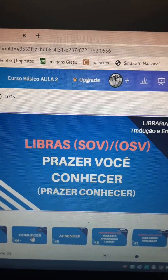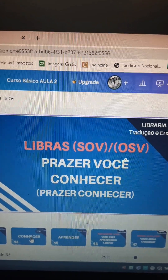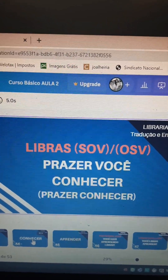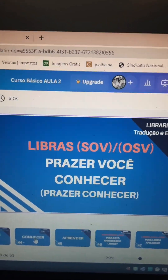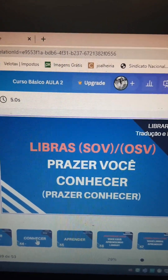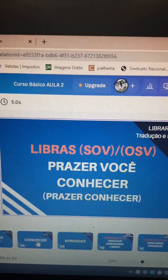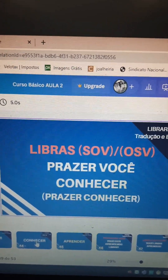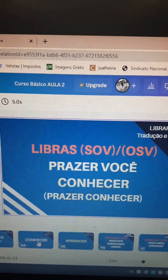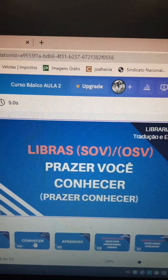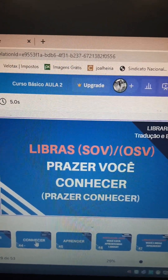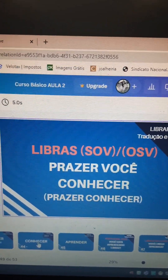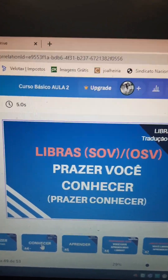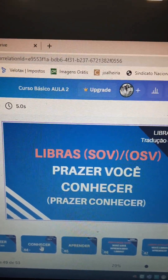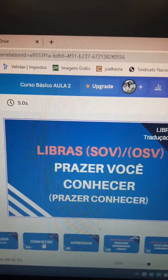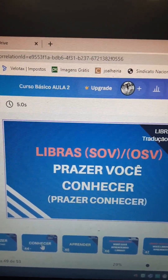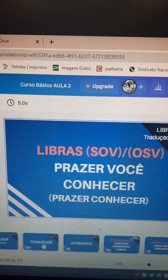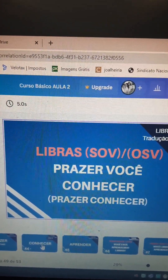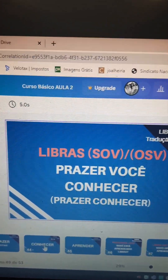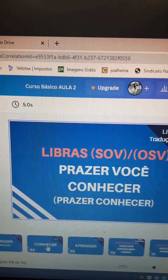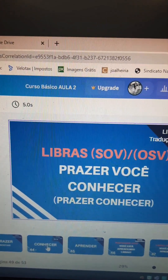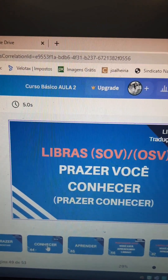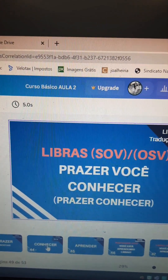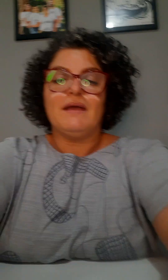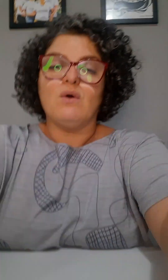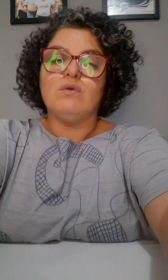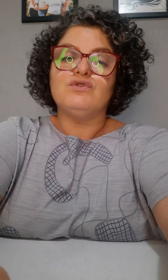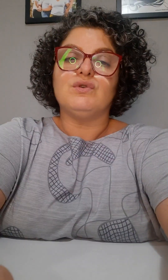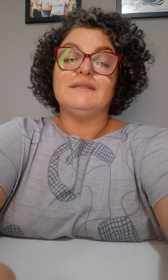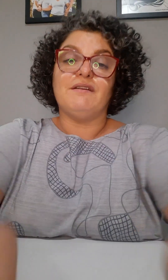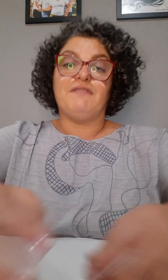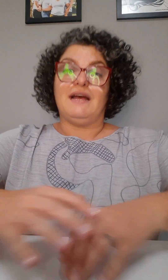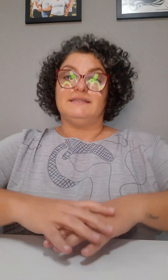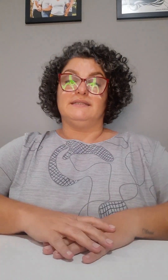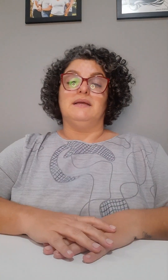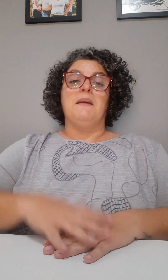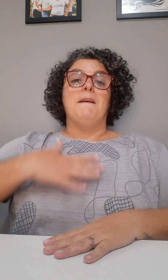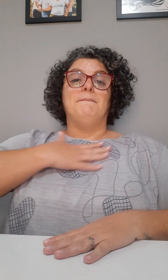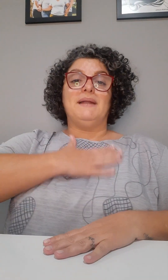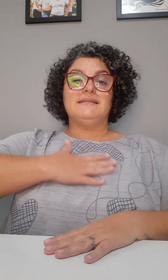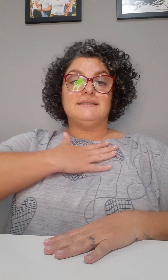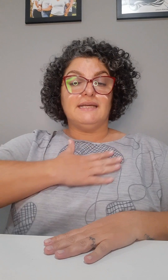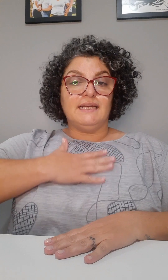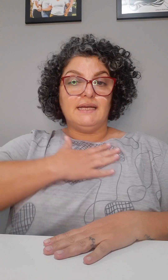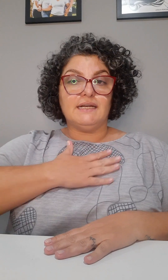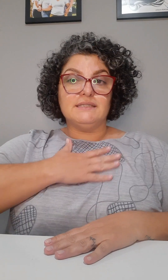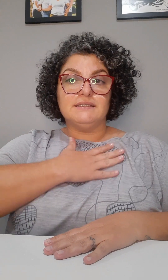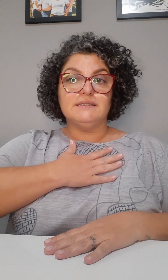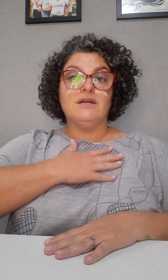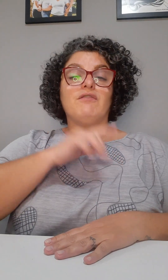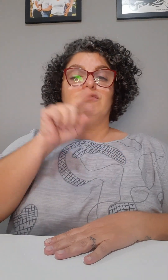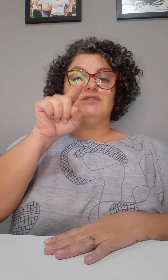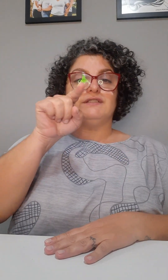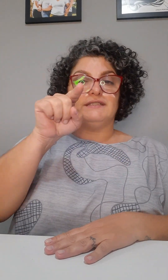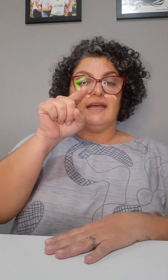no final. Prazer conhecer você. Como é que eu construo essa frase? Prazer,